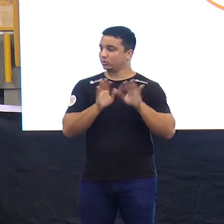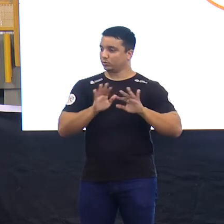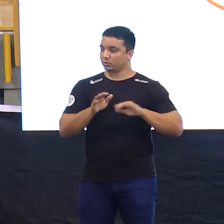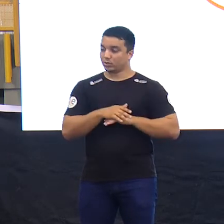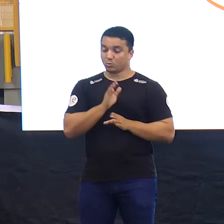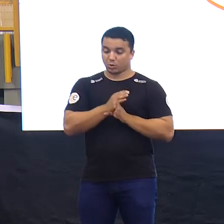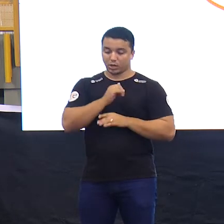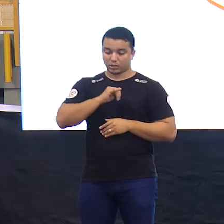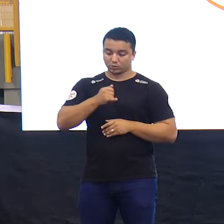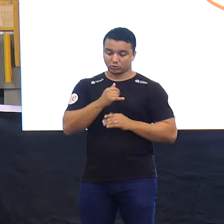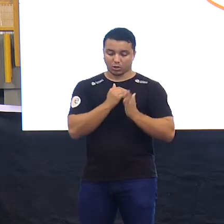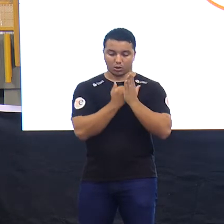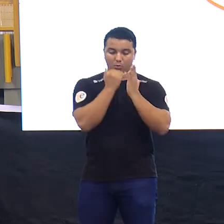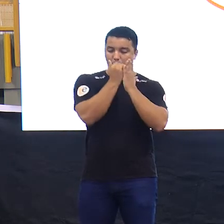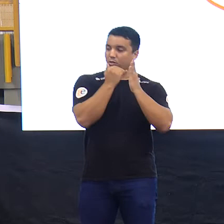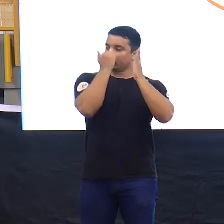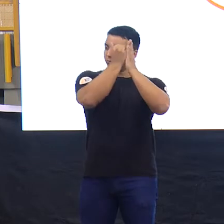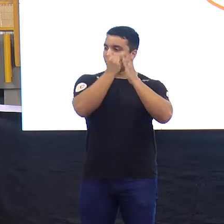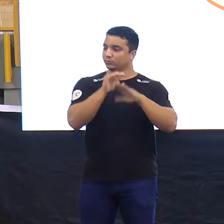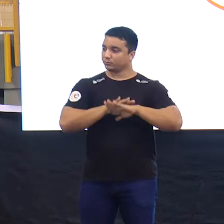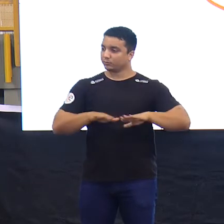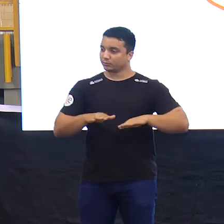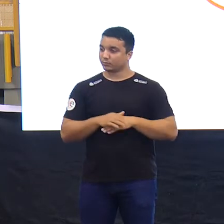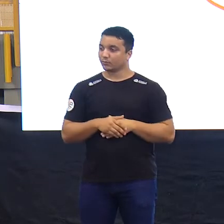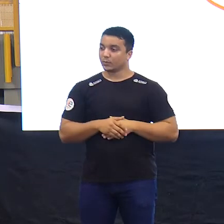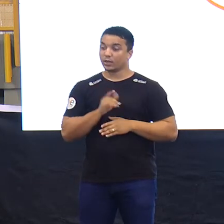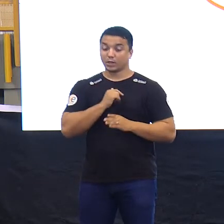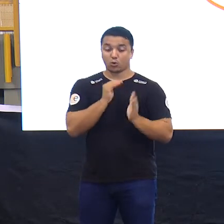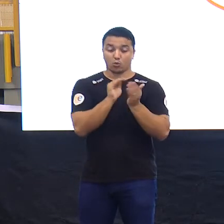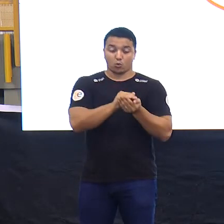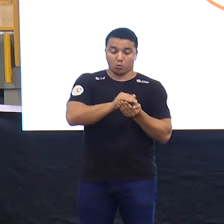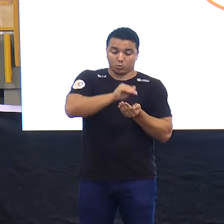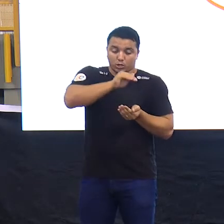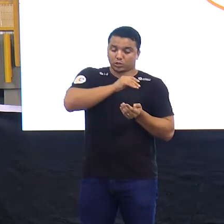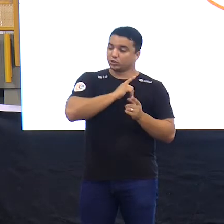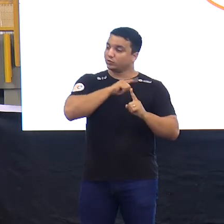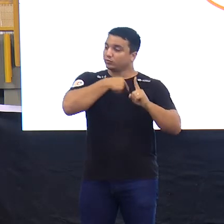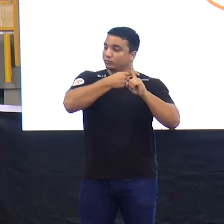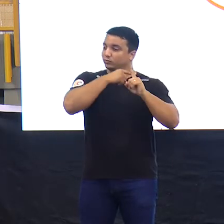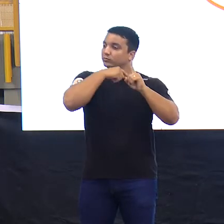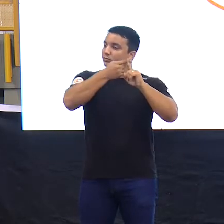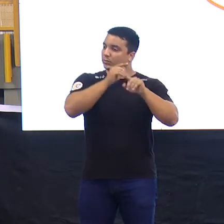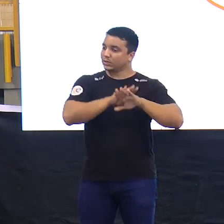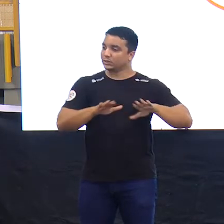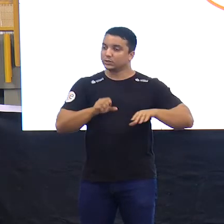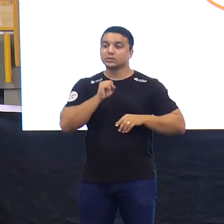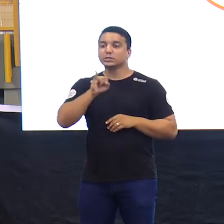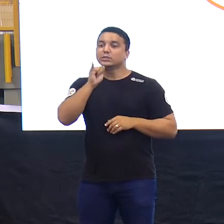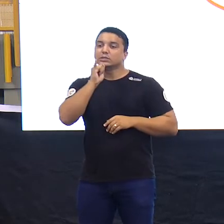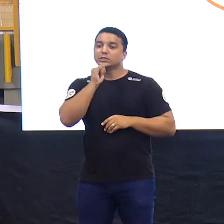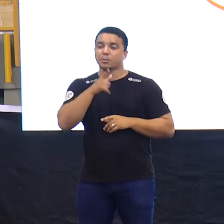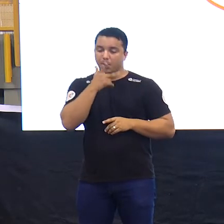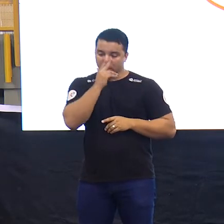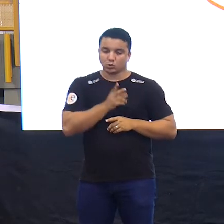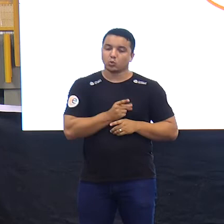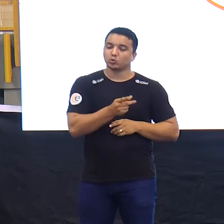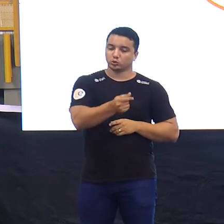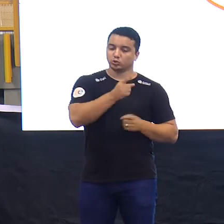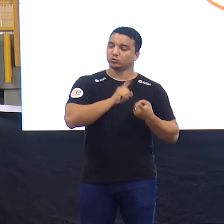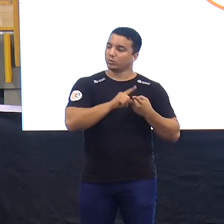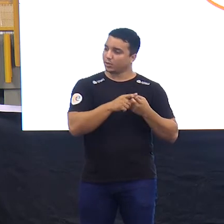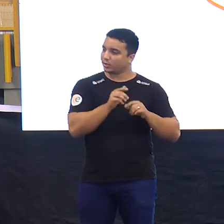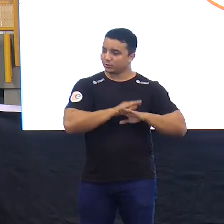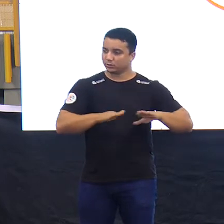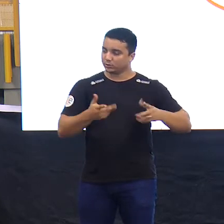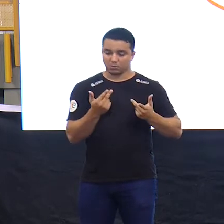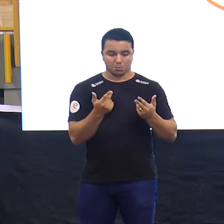Aumento sucessivo é assim. Aumento cumulativo é assim. Aumento consecutivo é